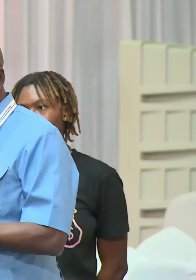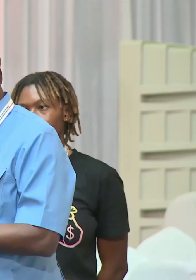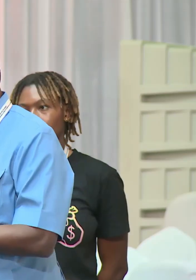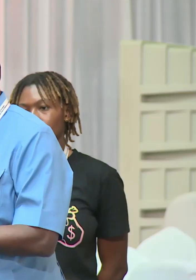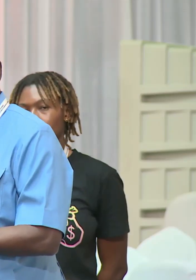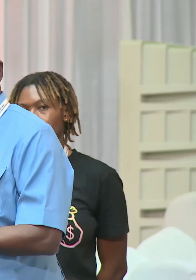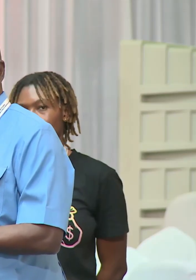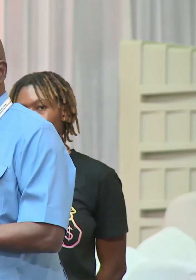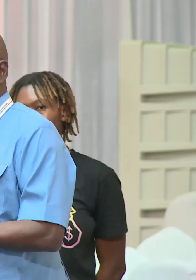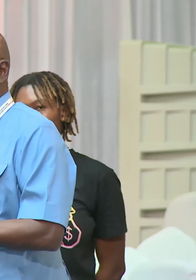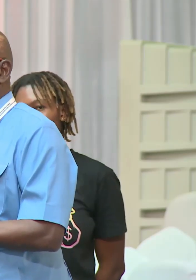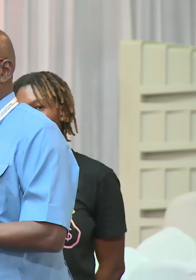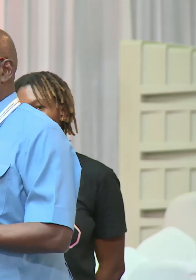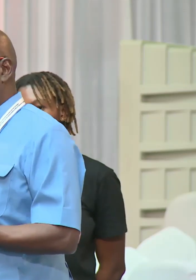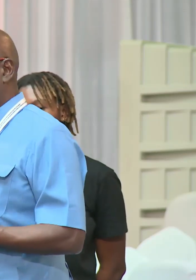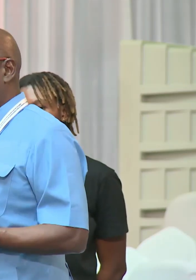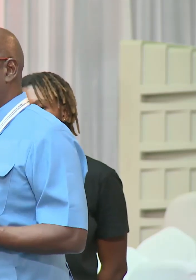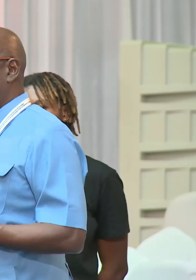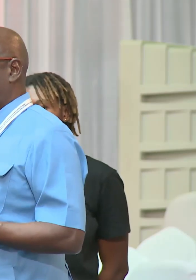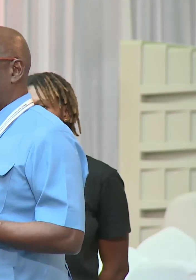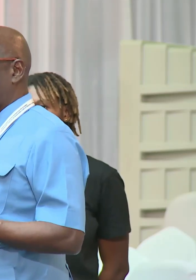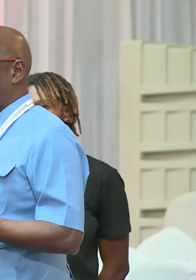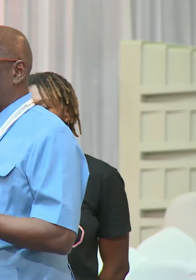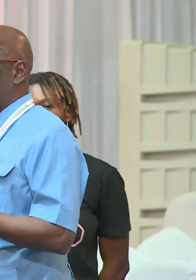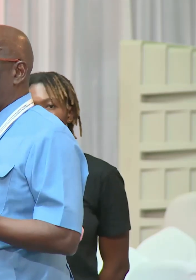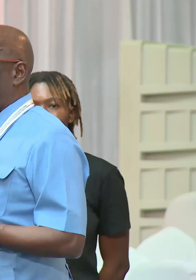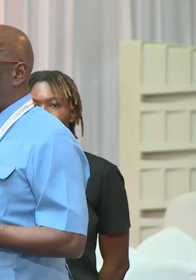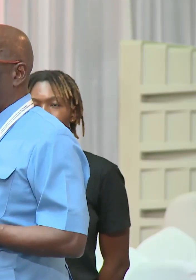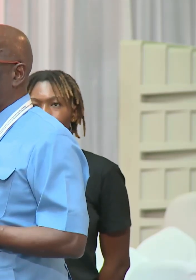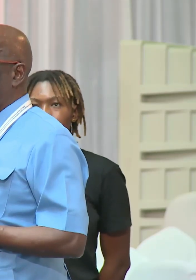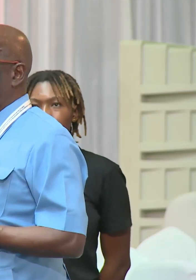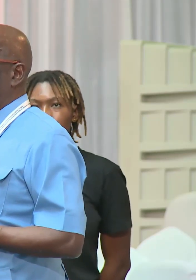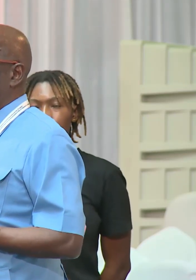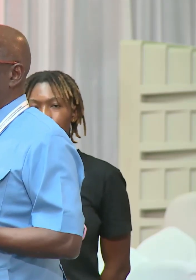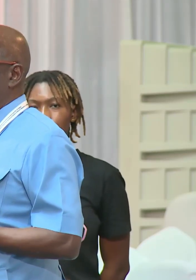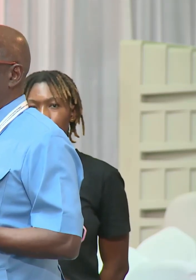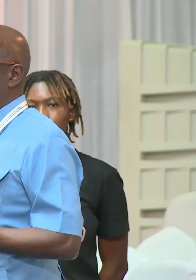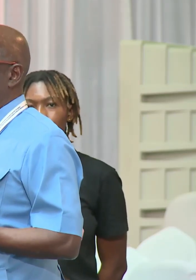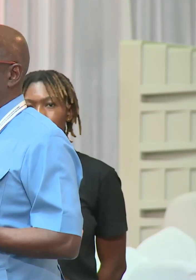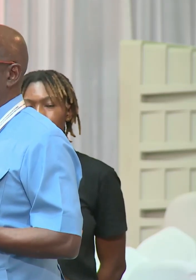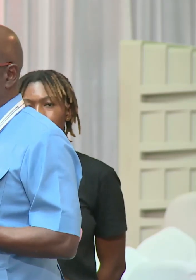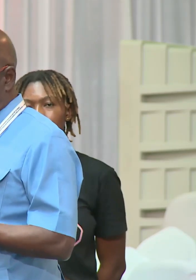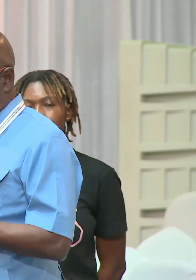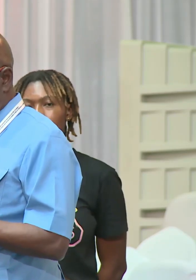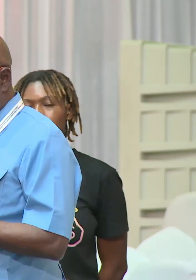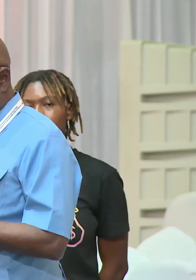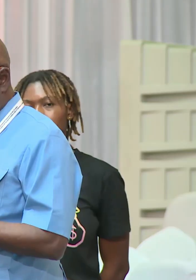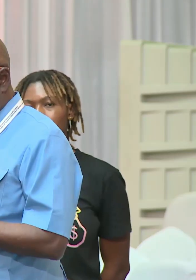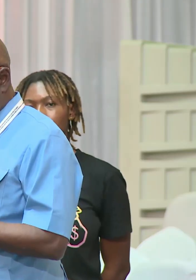de la prévention de cancer, notamment partant de